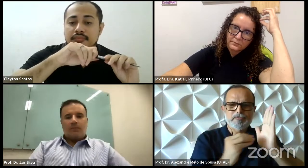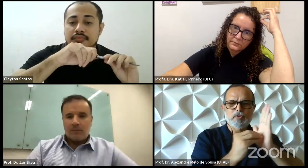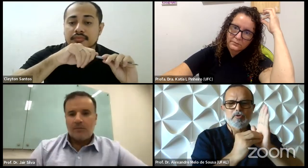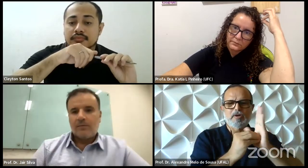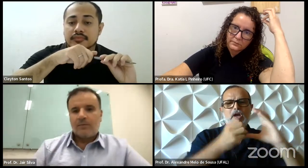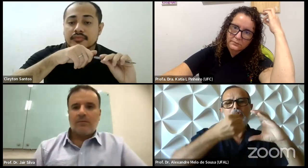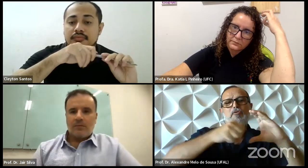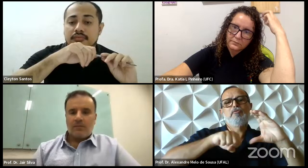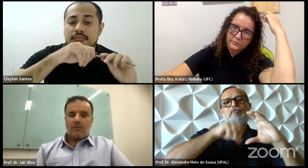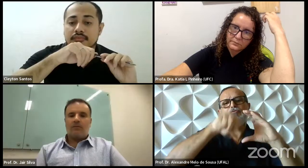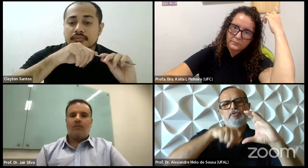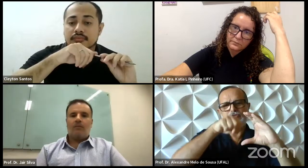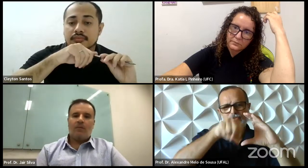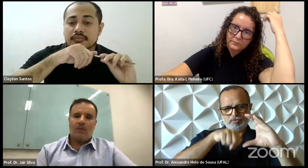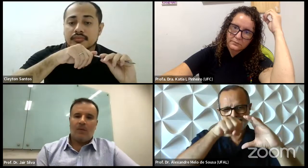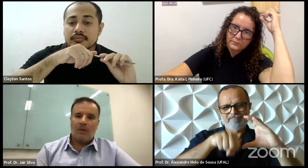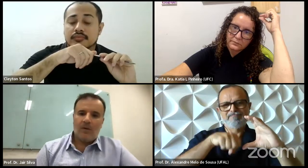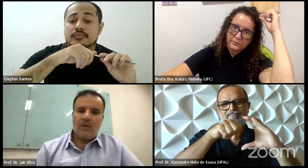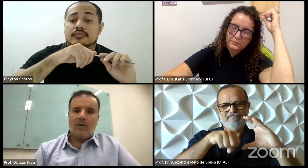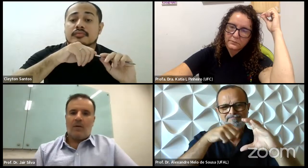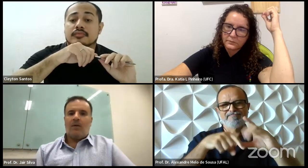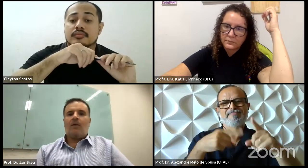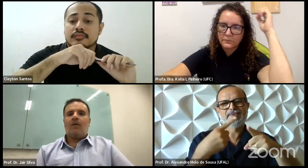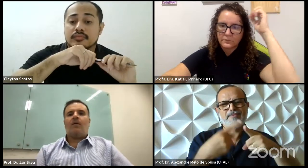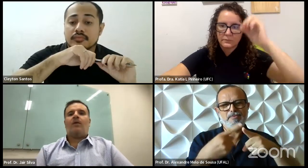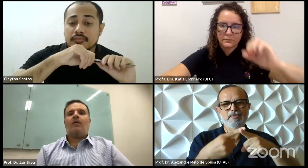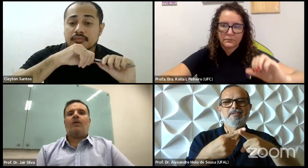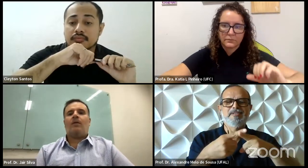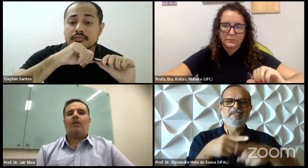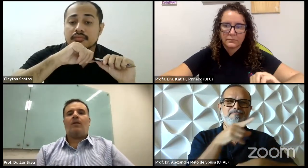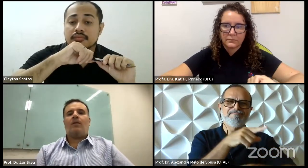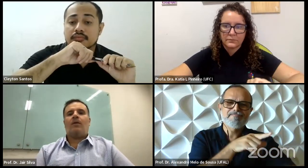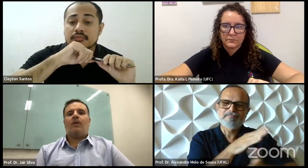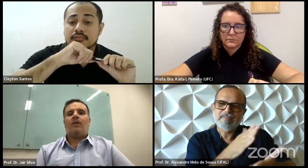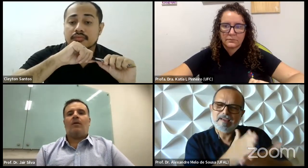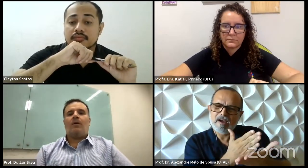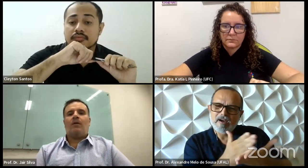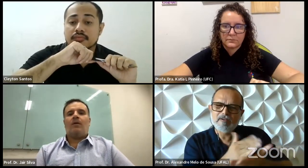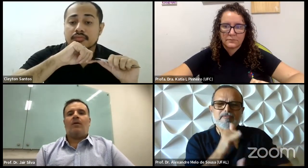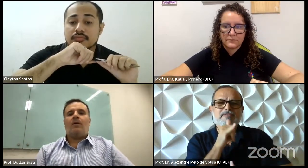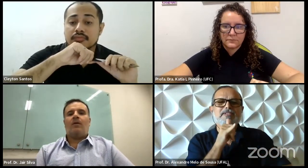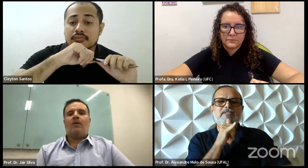Eu também pensei que você poderia colocar,